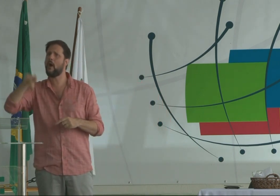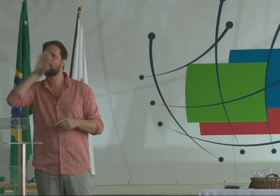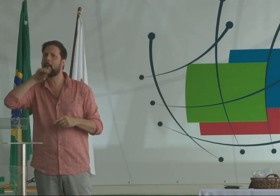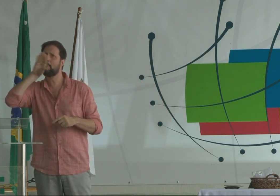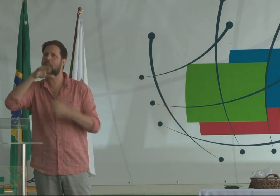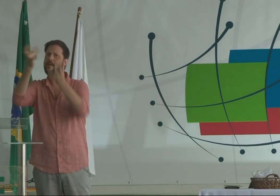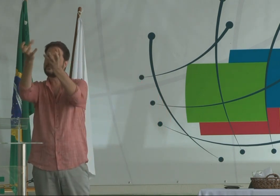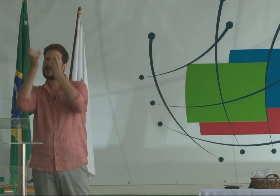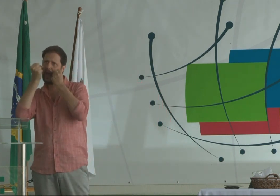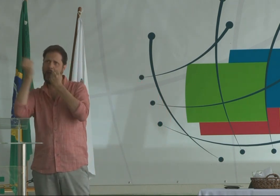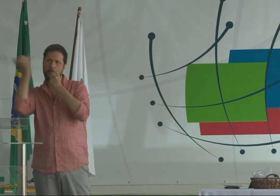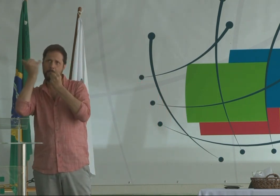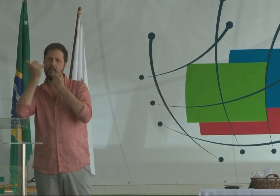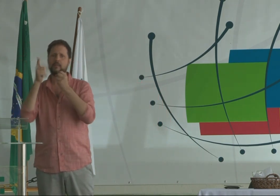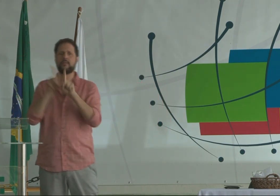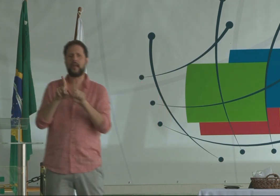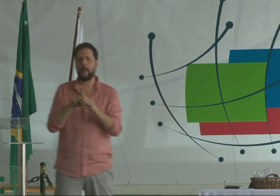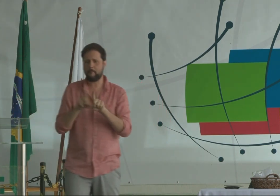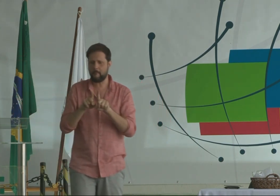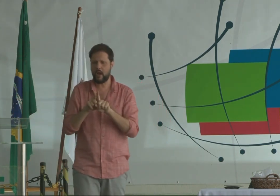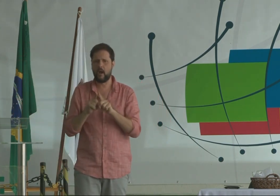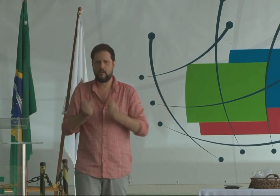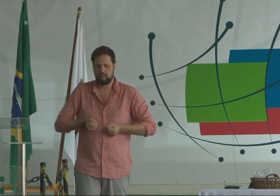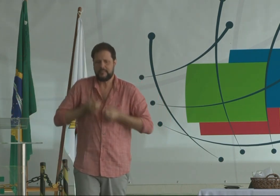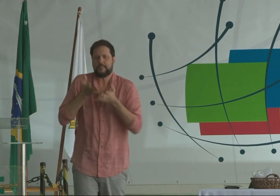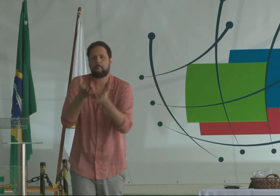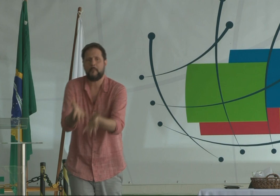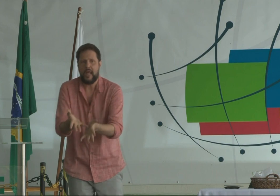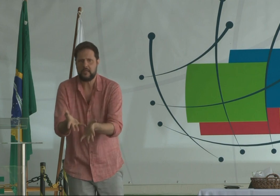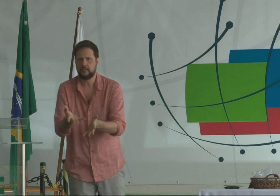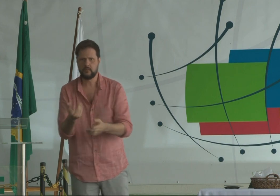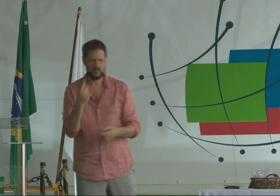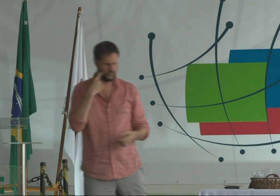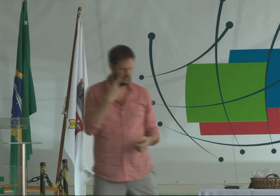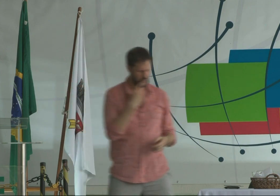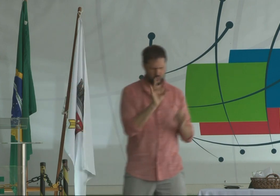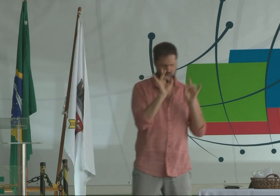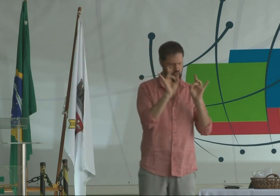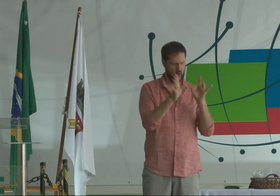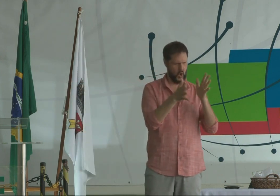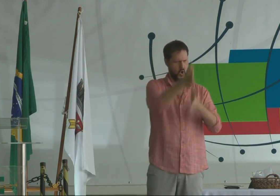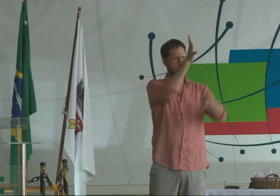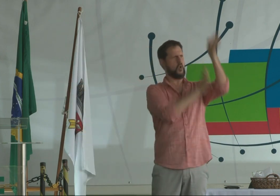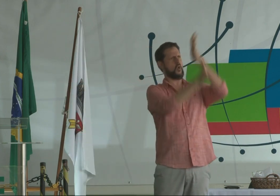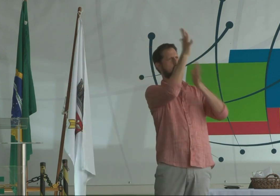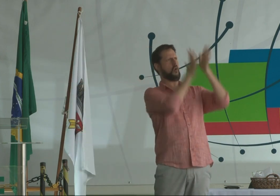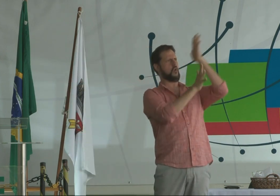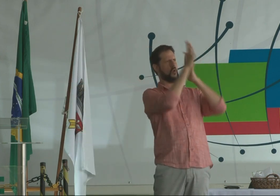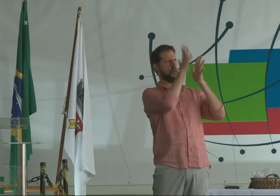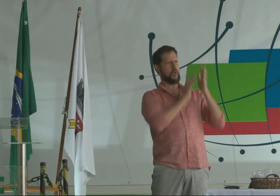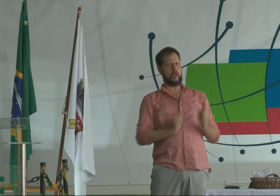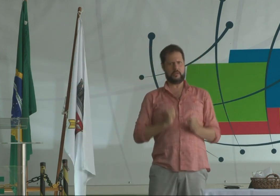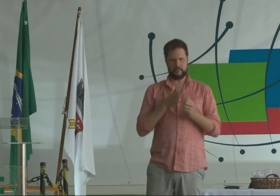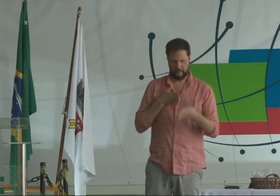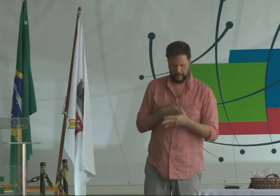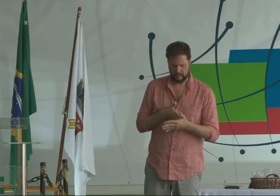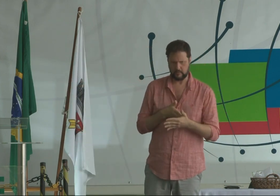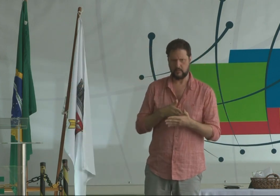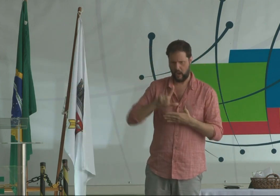redação escrita, e na redação ele tem que colocar informações que às vezes ele não teve acesso, ele teve prejuízo. E